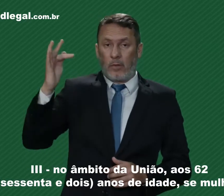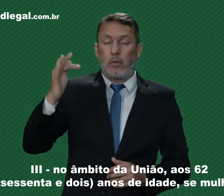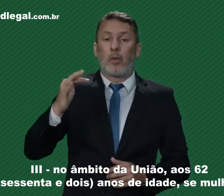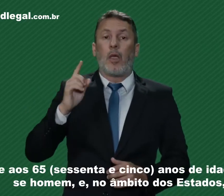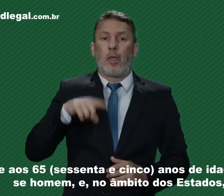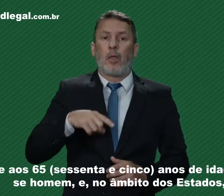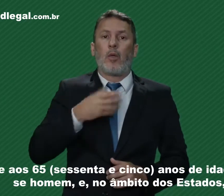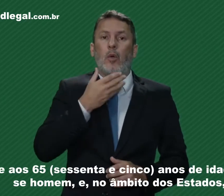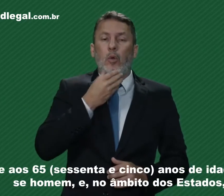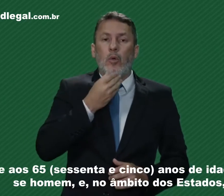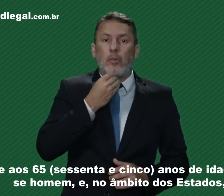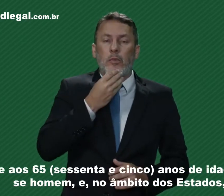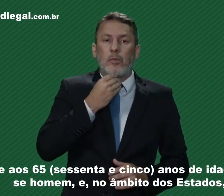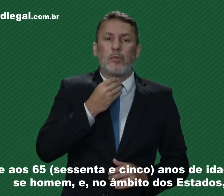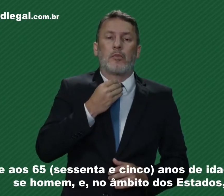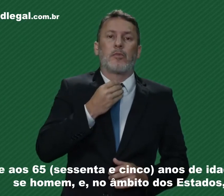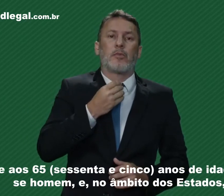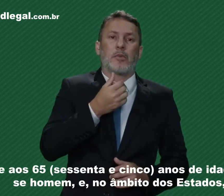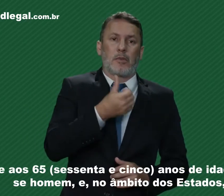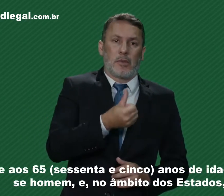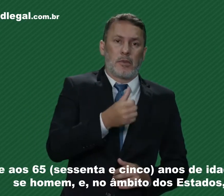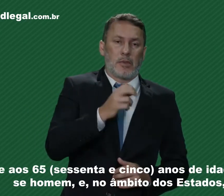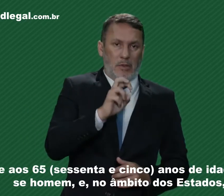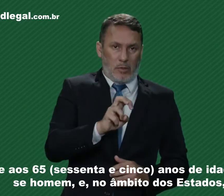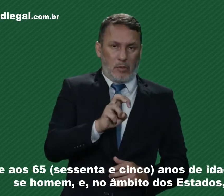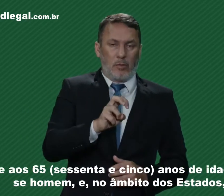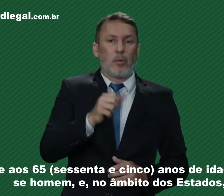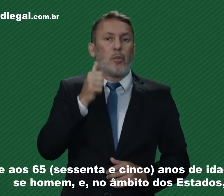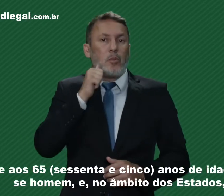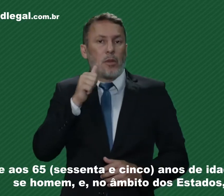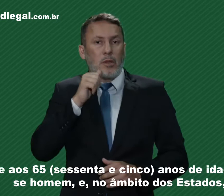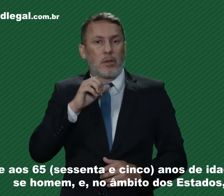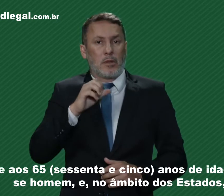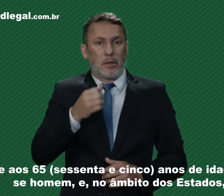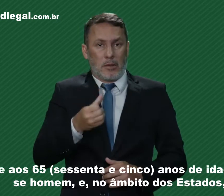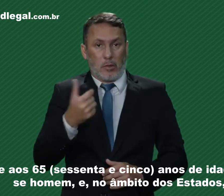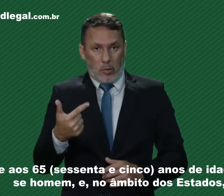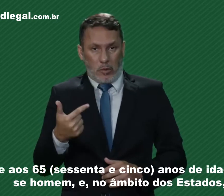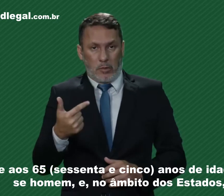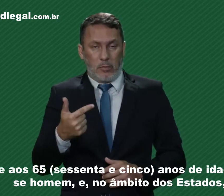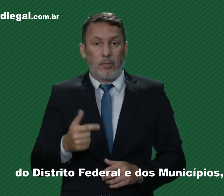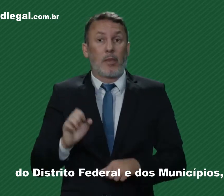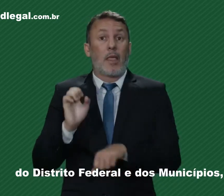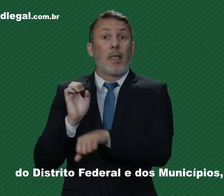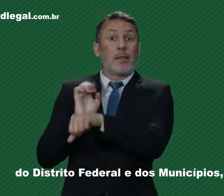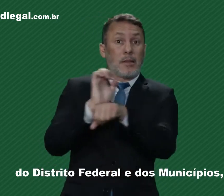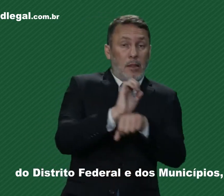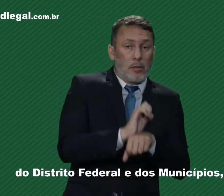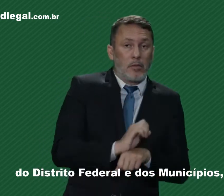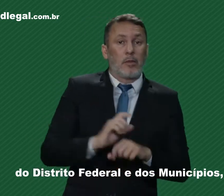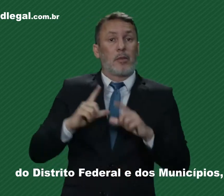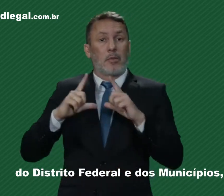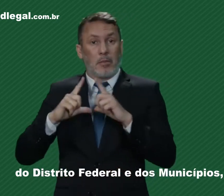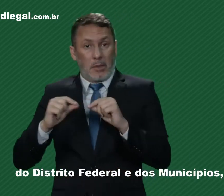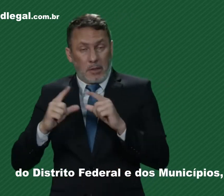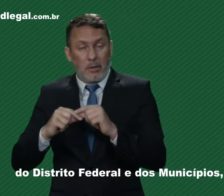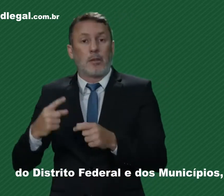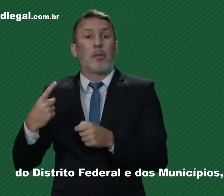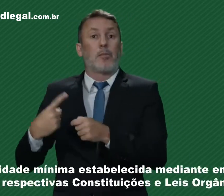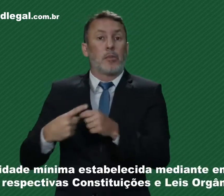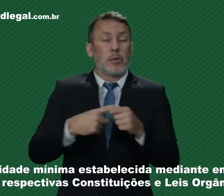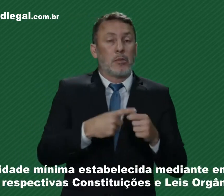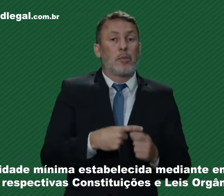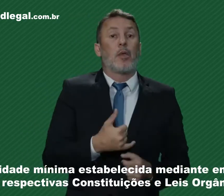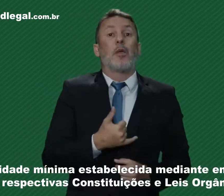se mulher, e aos 65 anos de idade, se homem, e, no âmbito dos estados, do Distrito Federal e dos